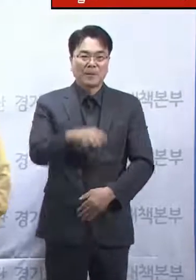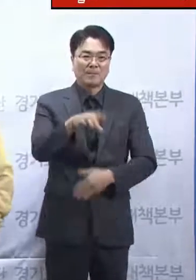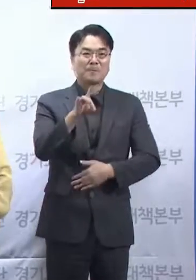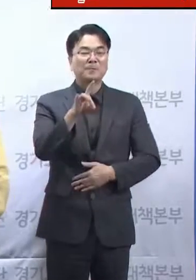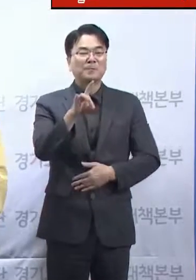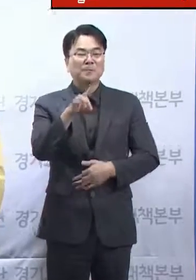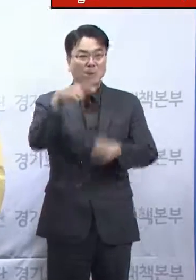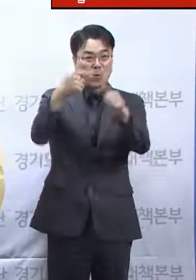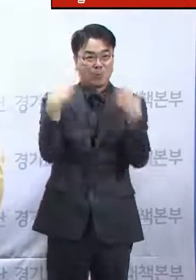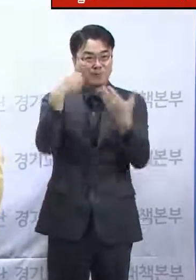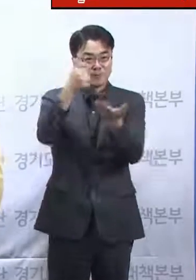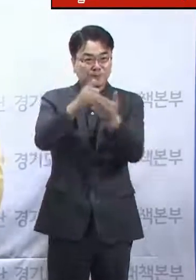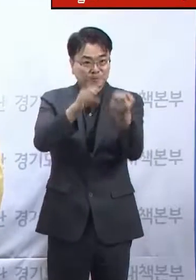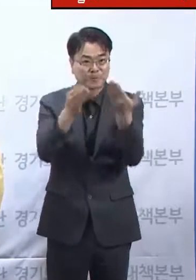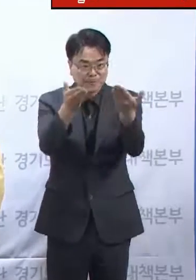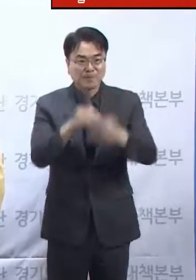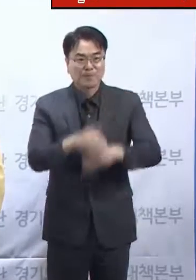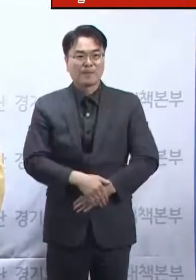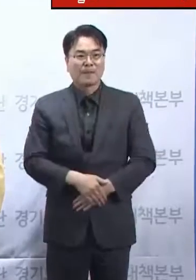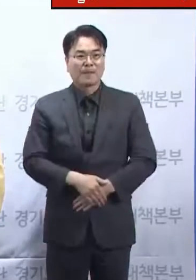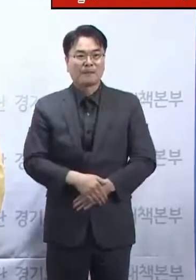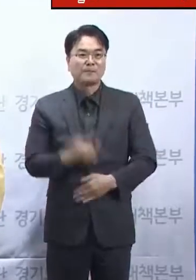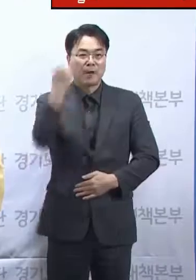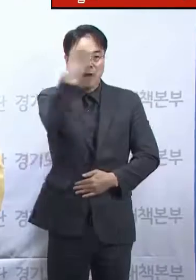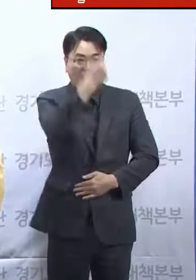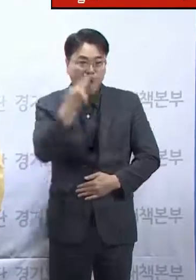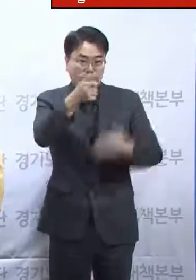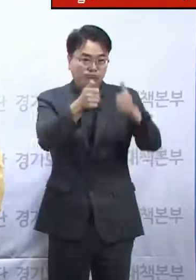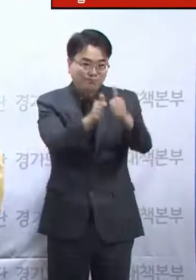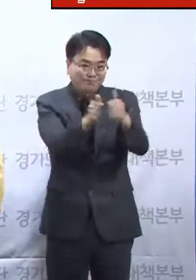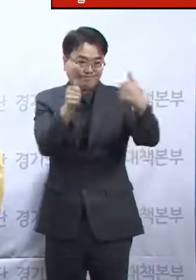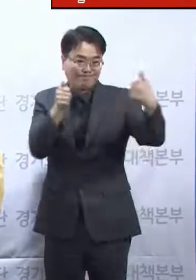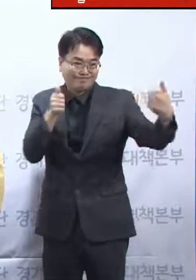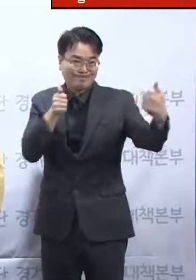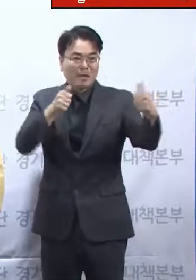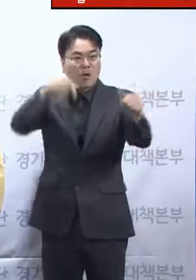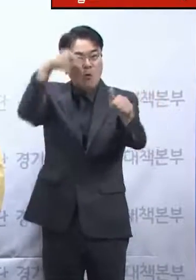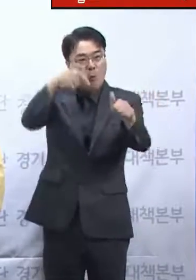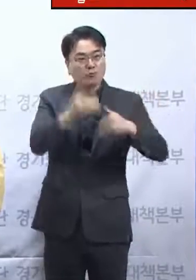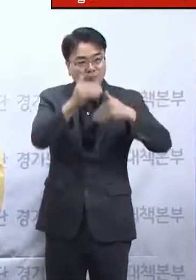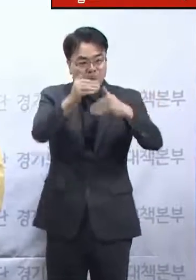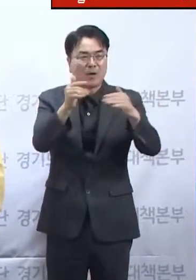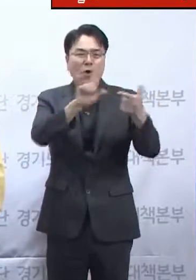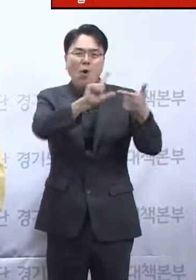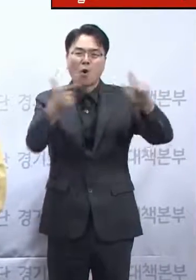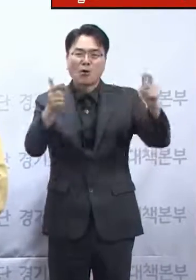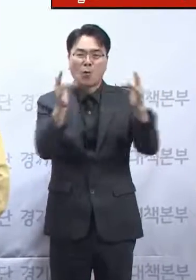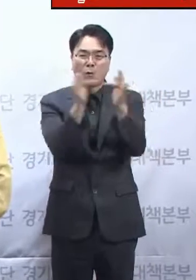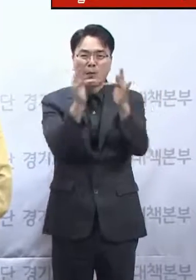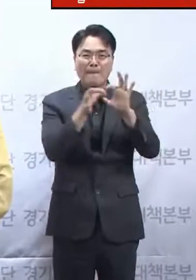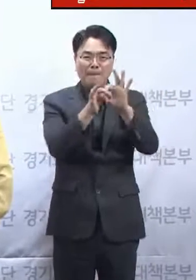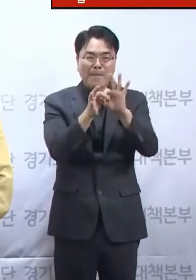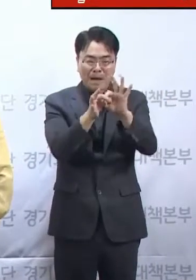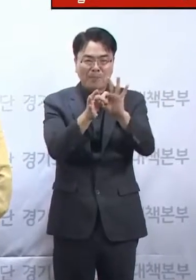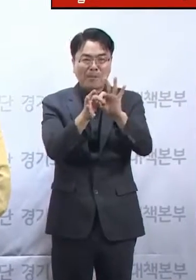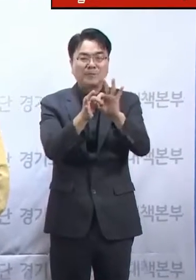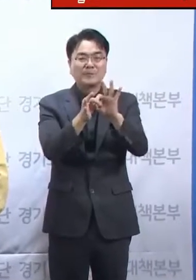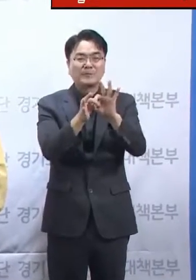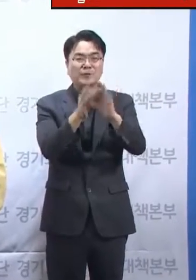네, 저희들 비대면 수업은 이미 여러 온라인 방법으로 그동안 추진해